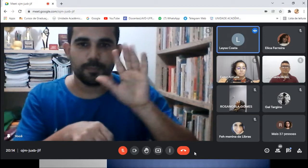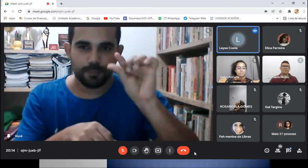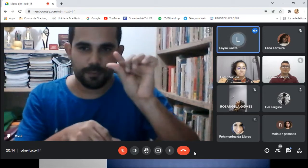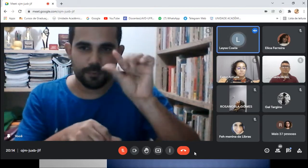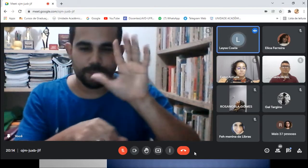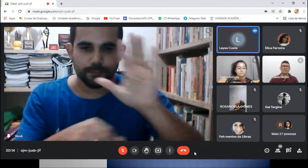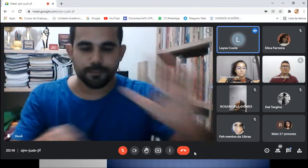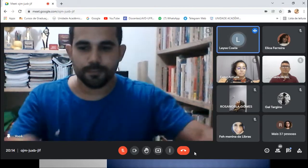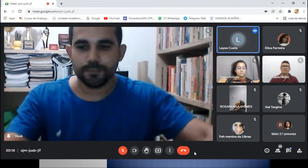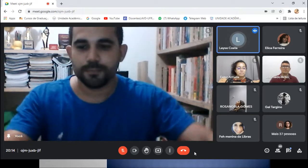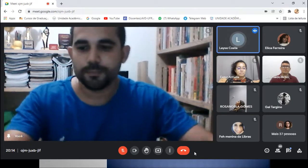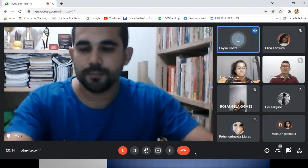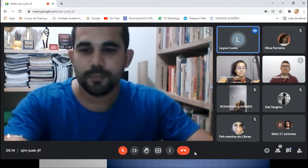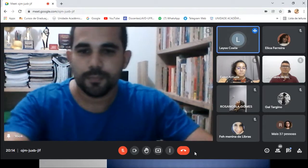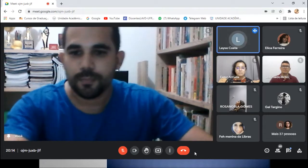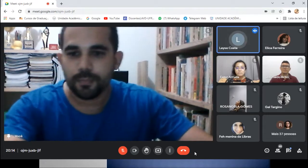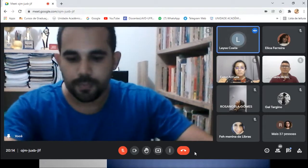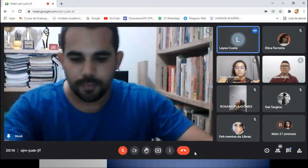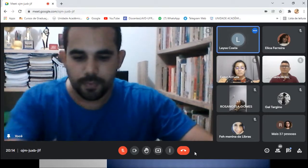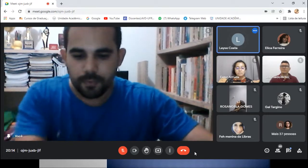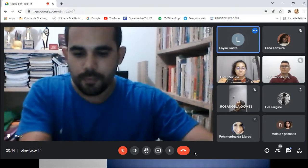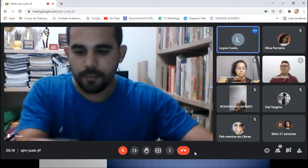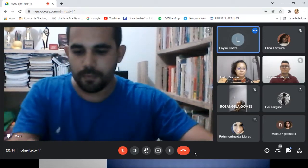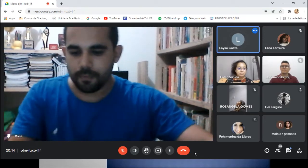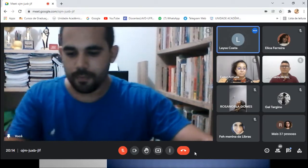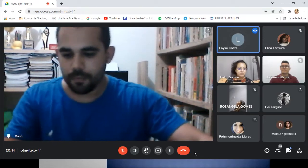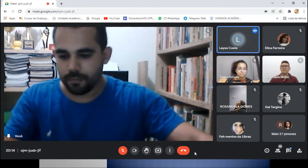Representantes, eu estou esperando, né? Só um momentinho.